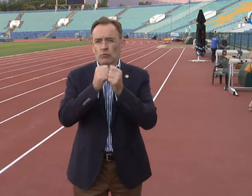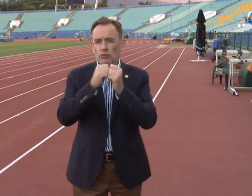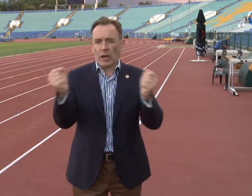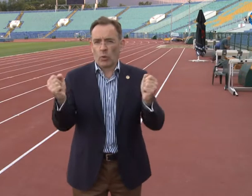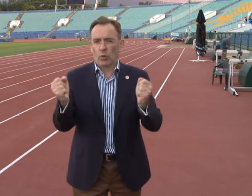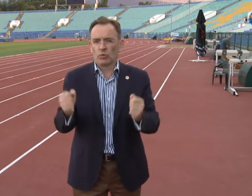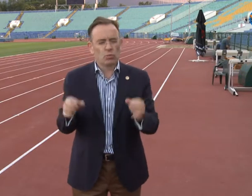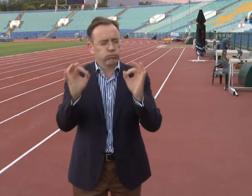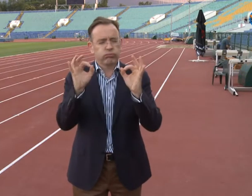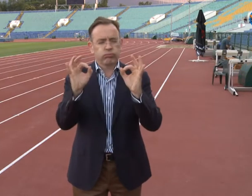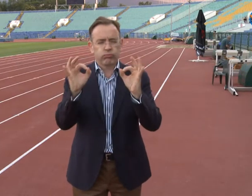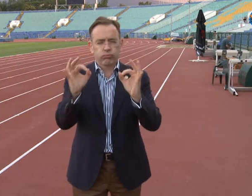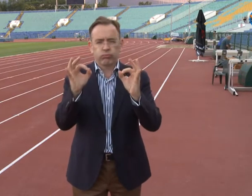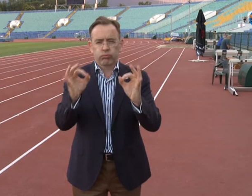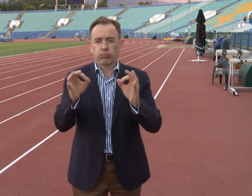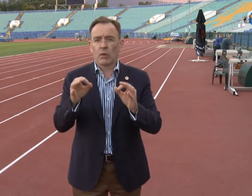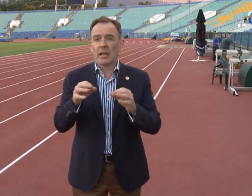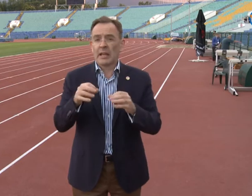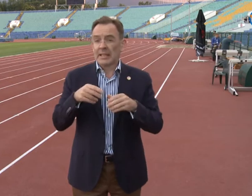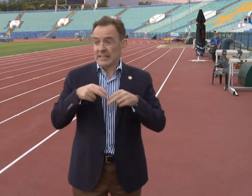Ta olimpijada gluhih je izredno